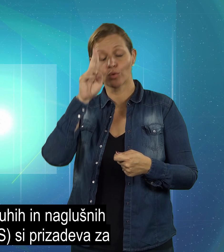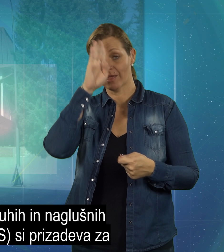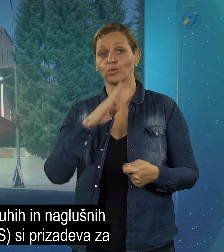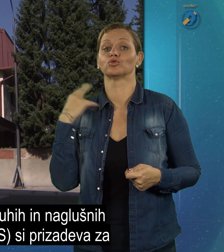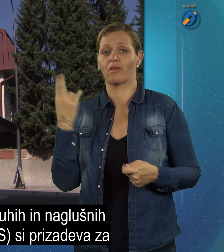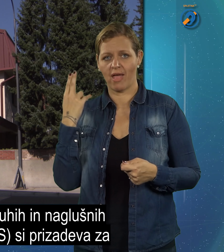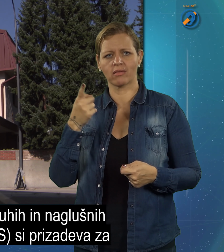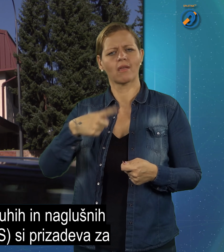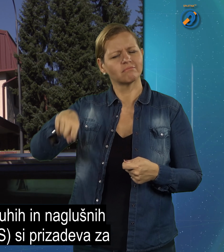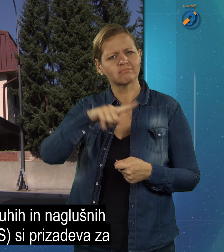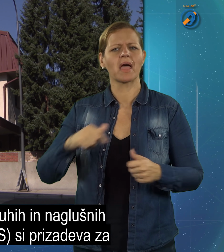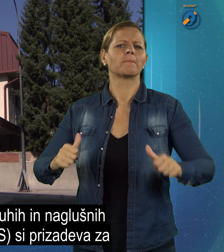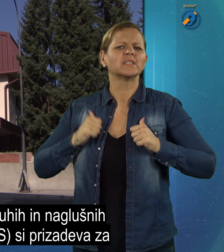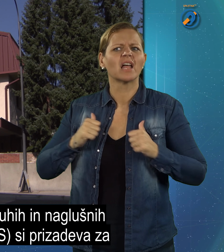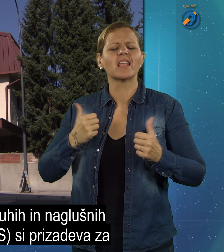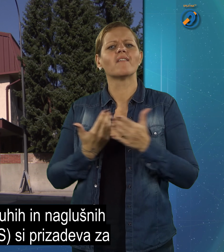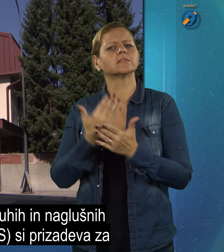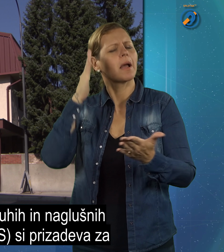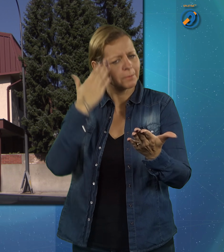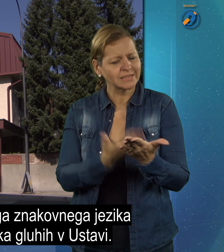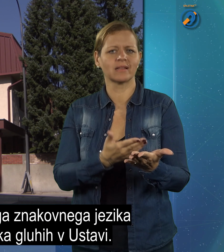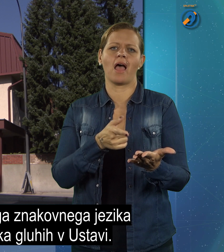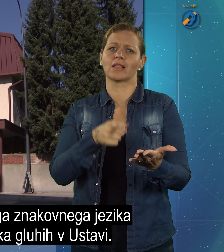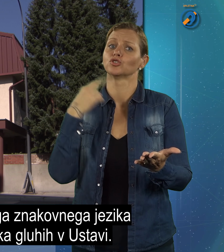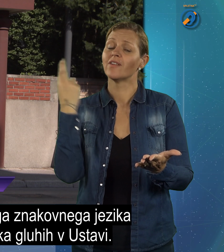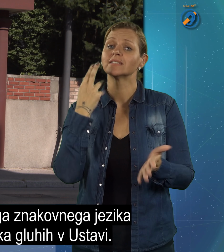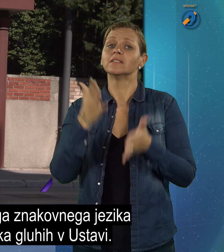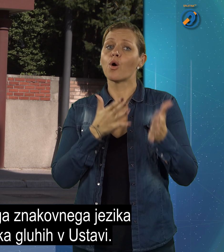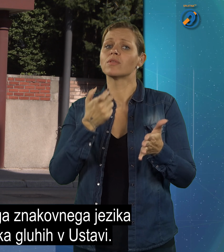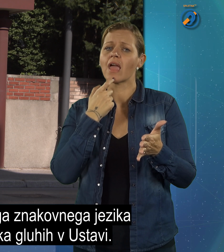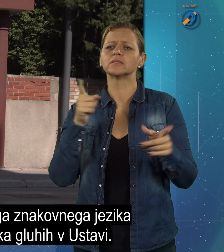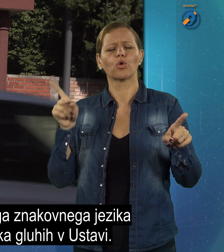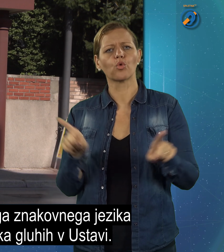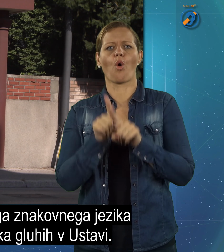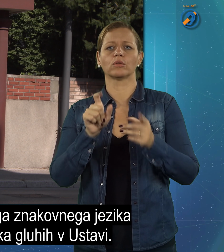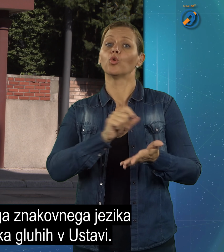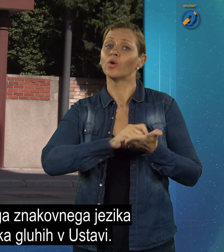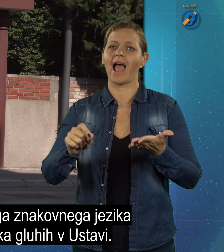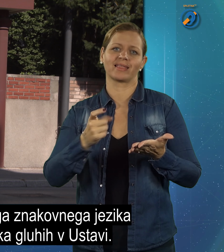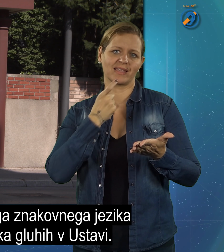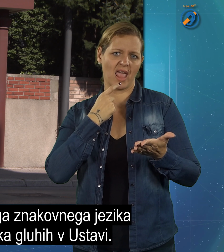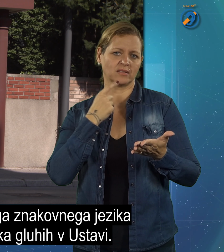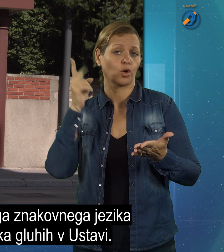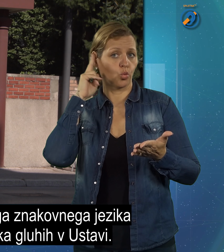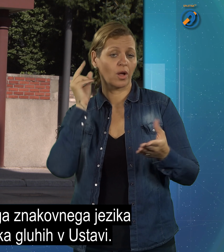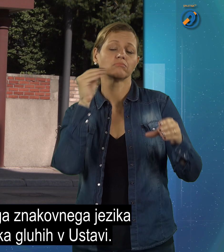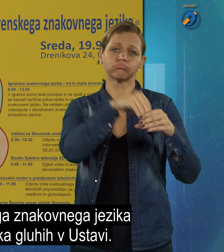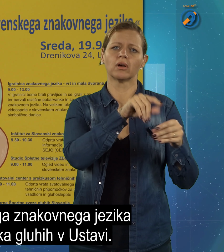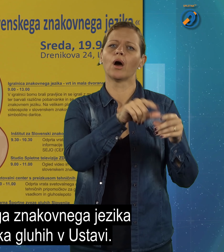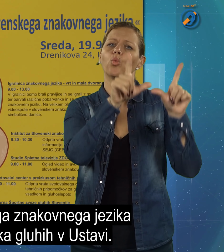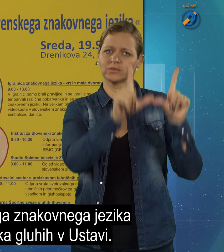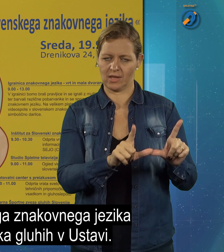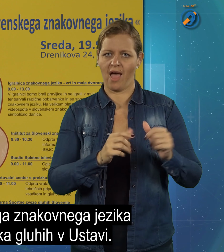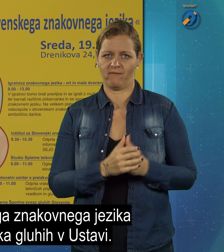Zveza društev gluhih in naglušnih Slovenije si prizadeva za priznanje slovenskega znakovnega jezika kot uradnega jezika gluhih